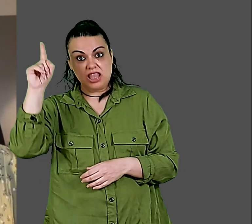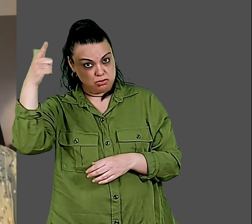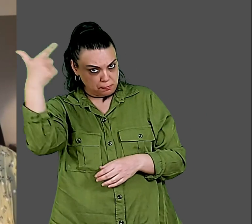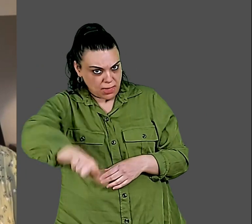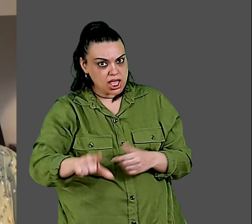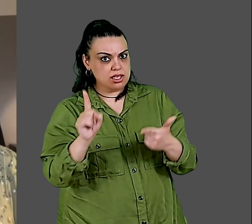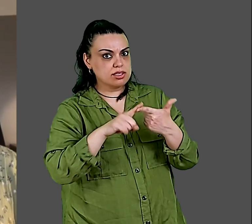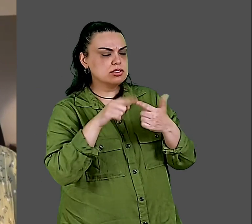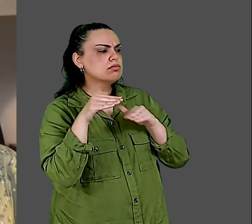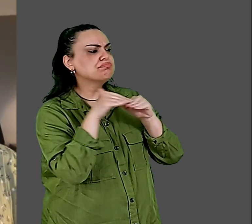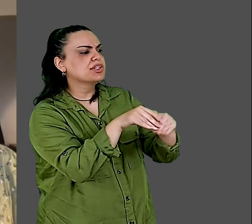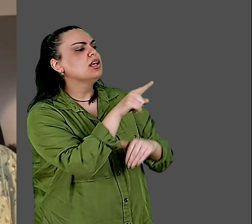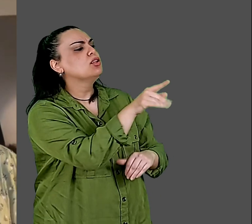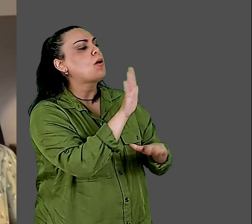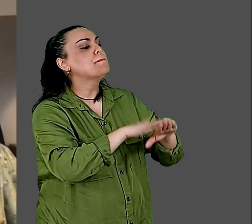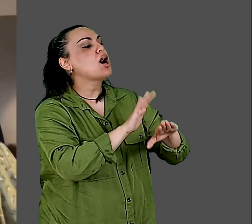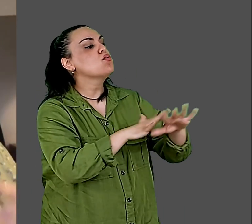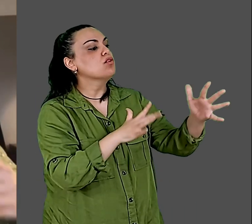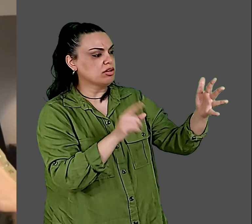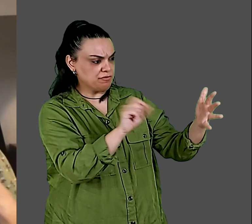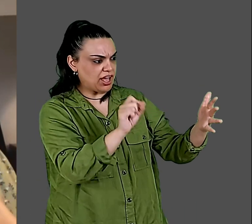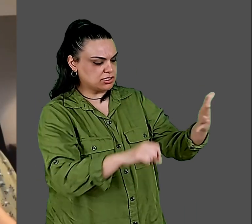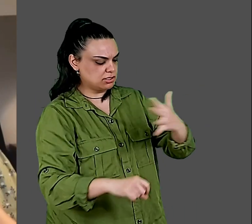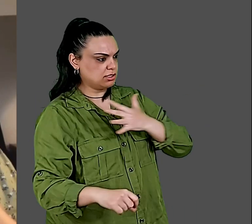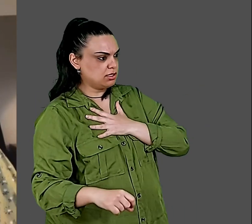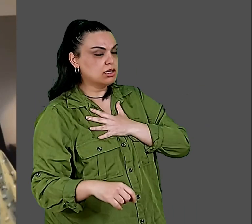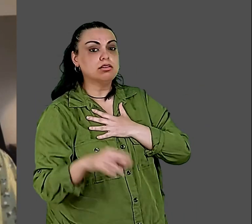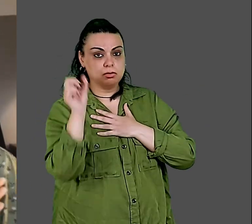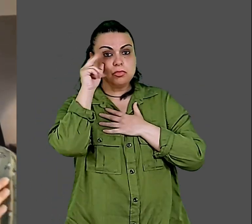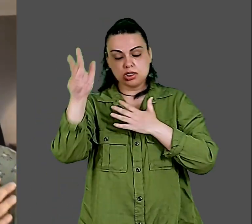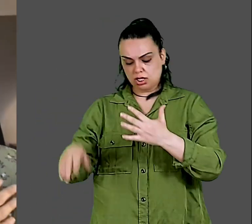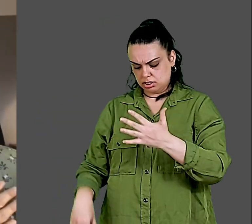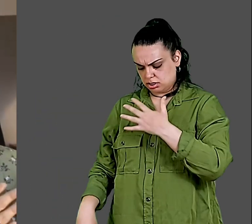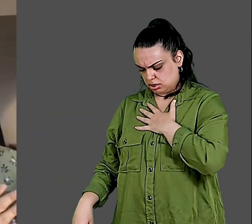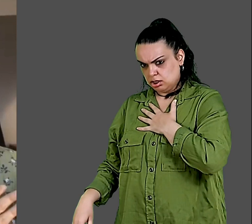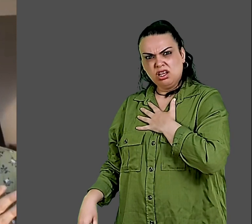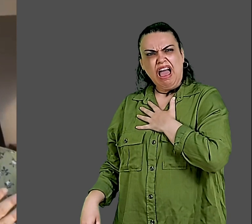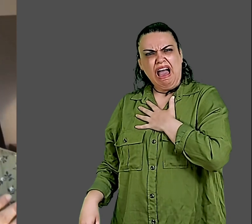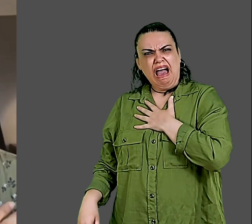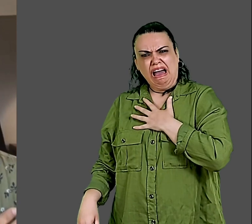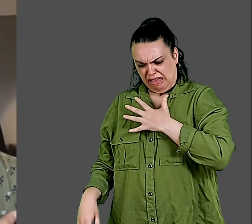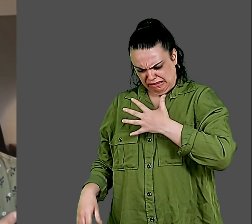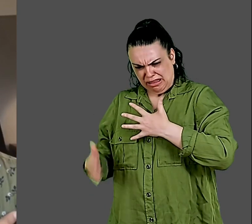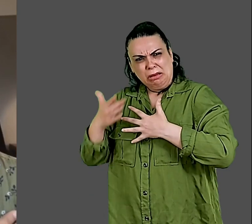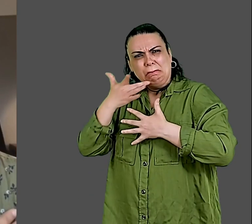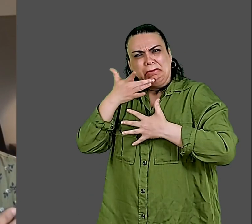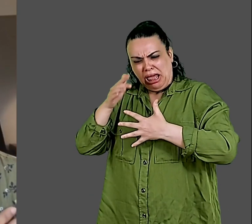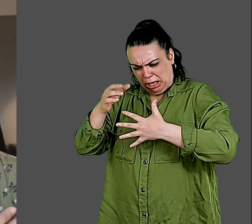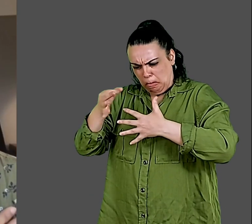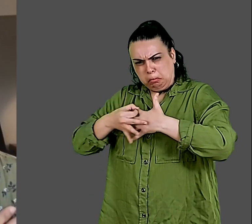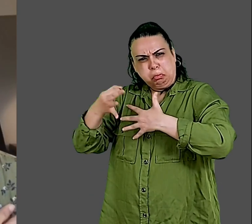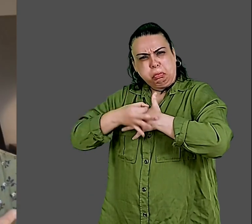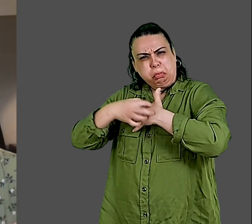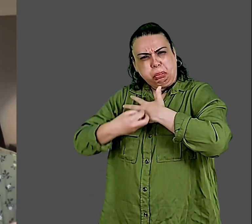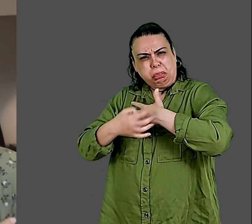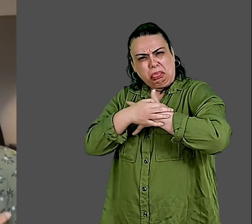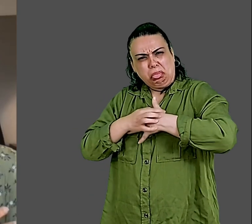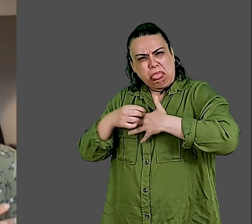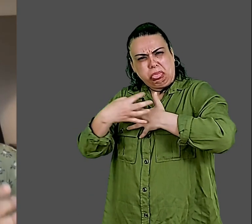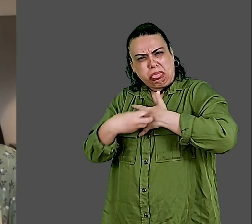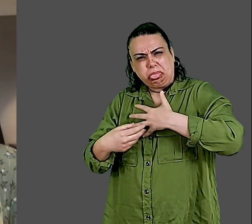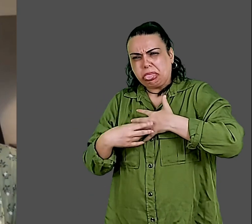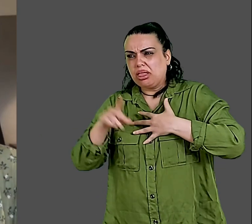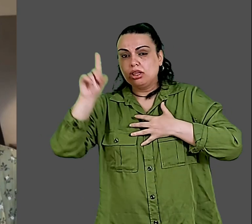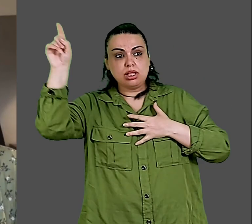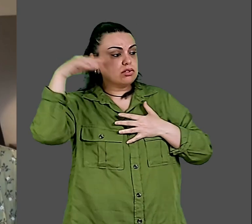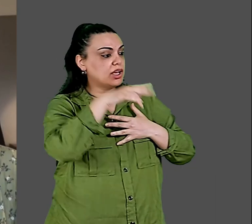Olha para sua mão. Pega ela agora e coloca sobre o seu peito. Aí ele coloca a mão sobre o peito. Fica leprosa, branca. Ele